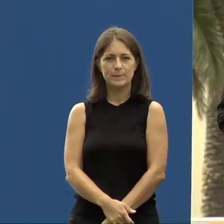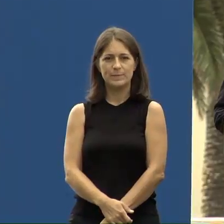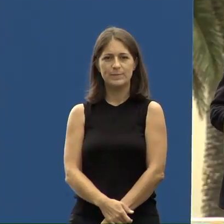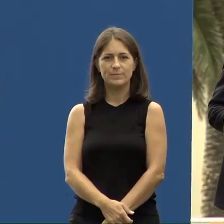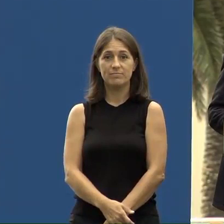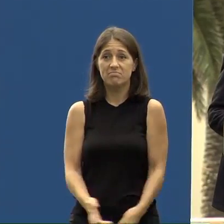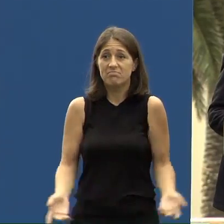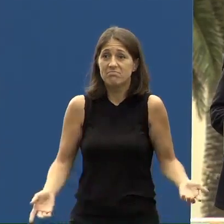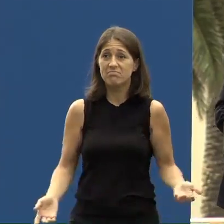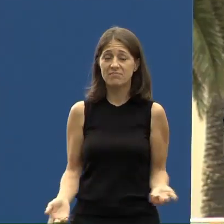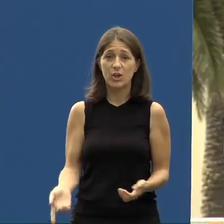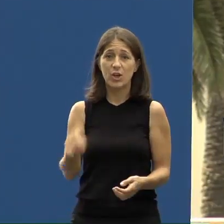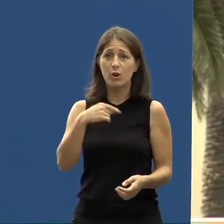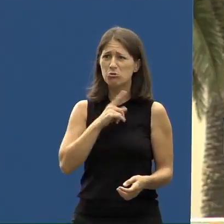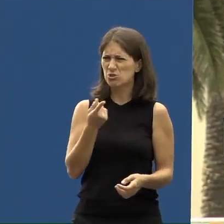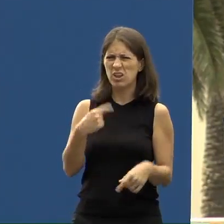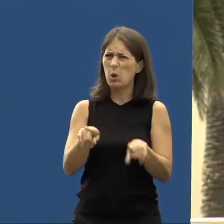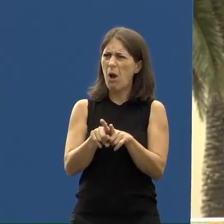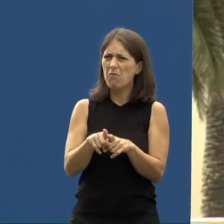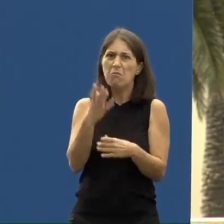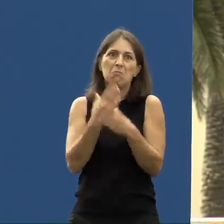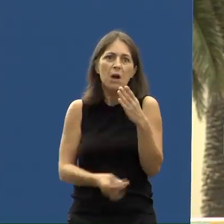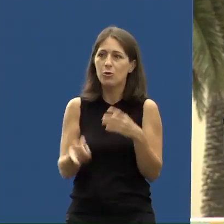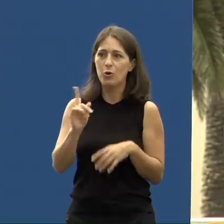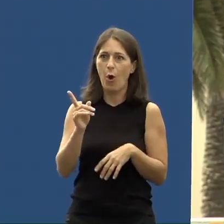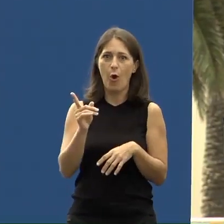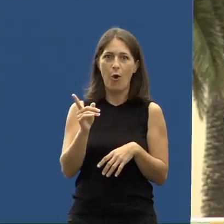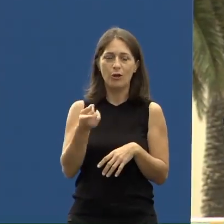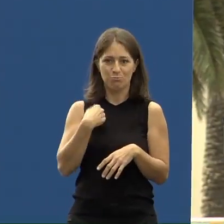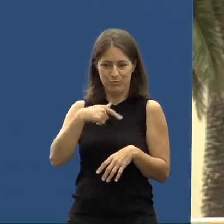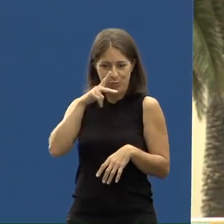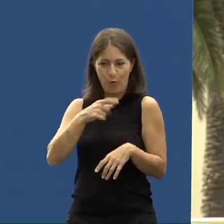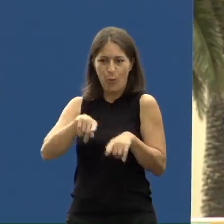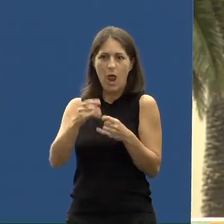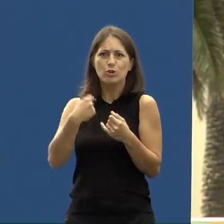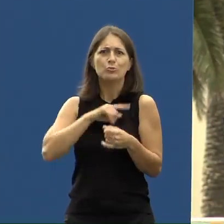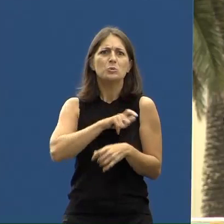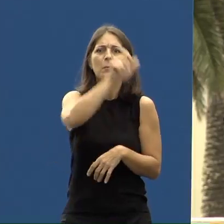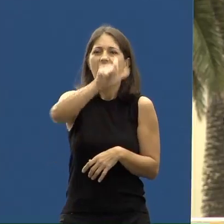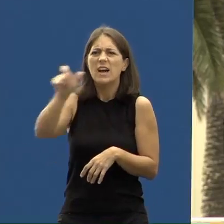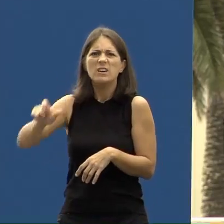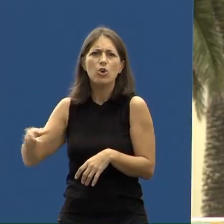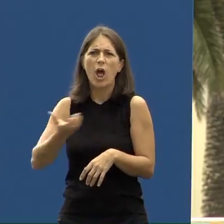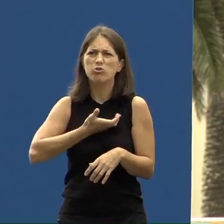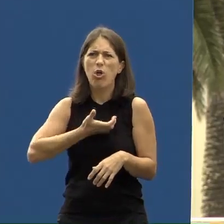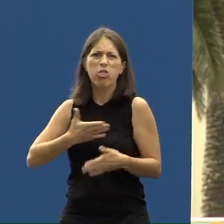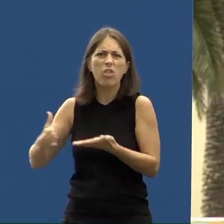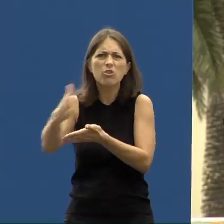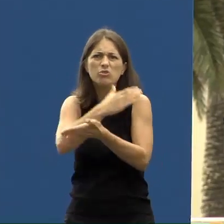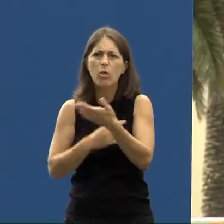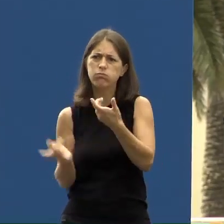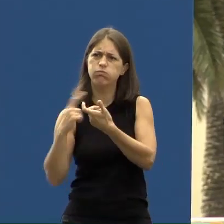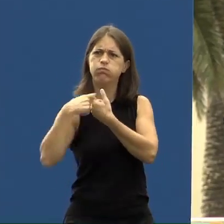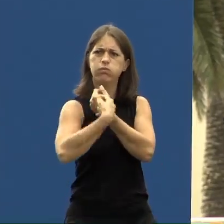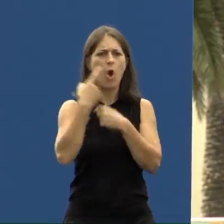Para nós non é un defecto, para nós é unha virtude. Somos a virtude de sumar toda a xente de todos os concellos no clave de